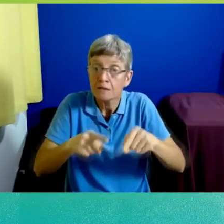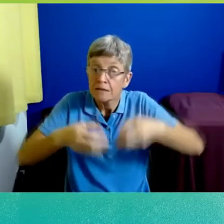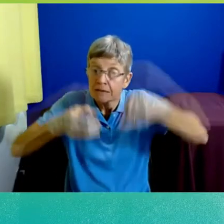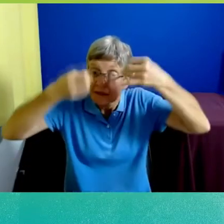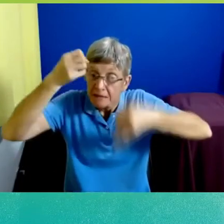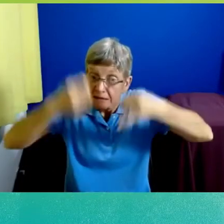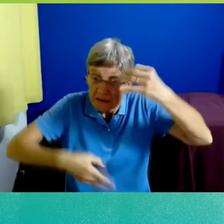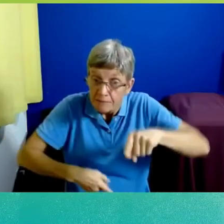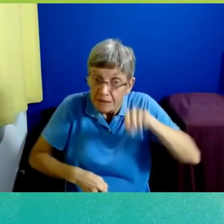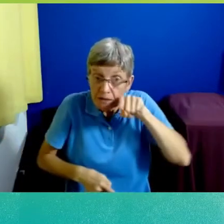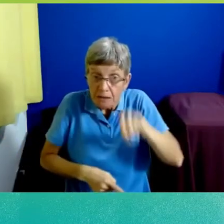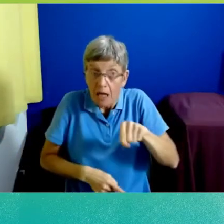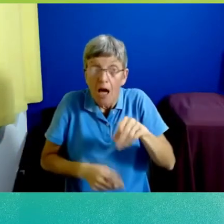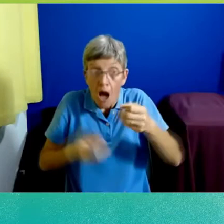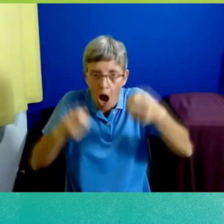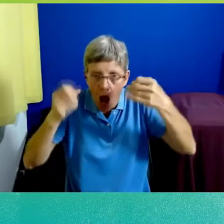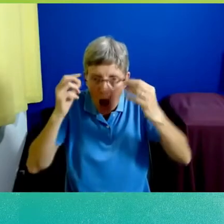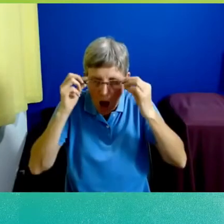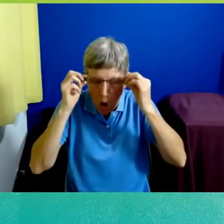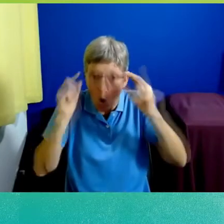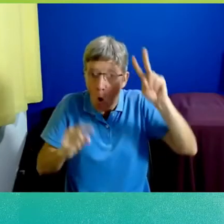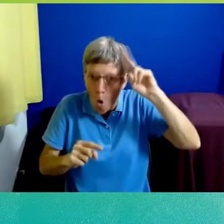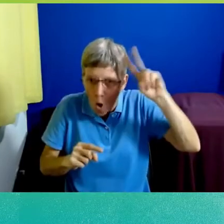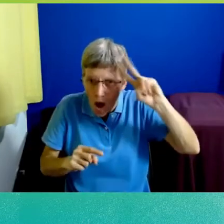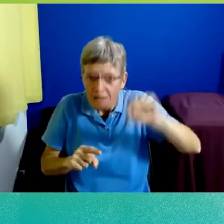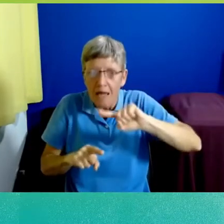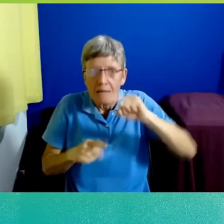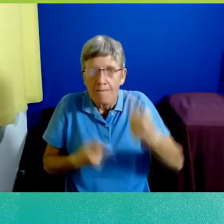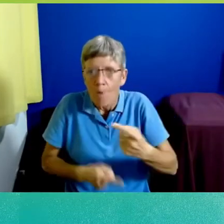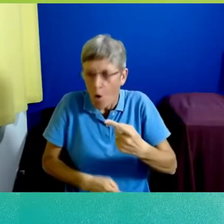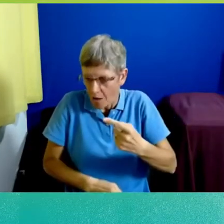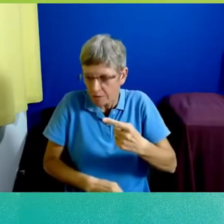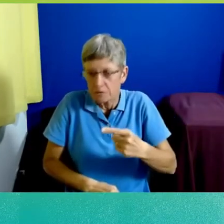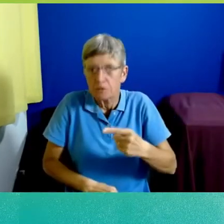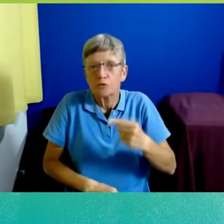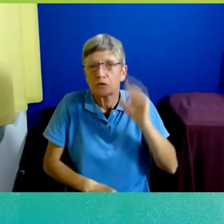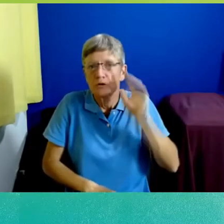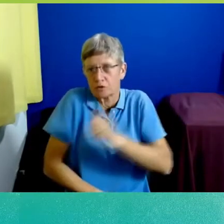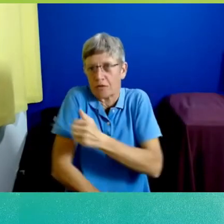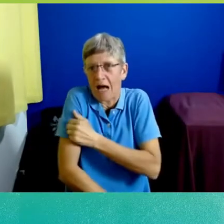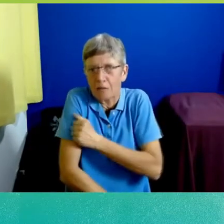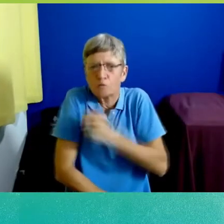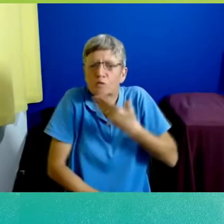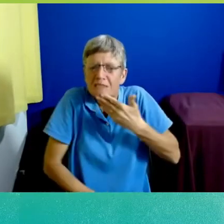A utilização também de imagens cinematográficas.